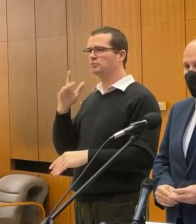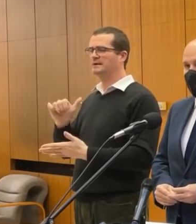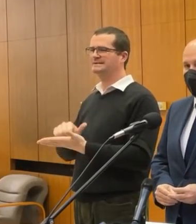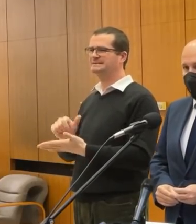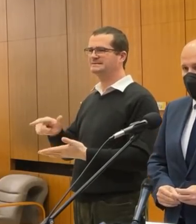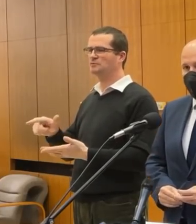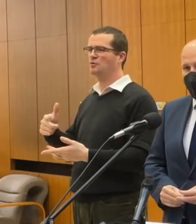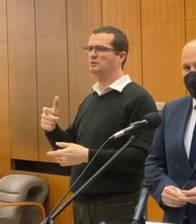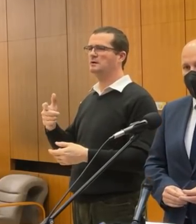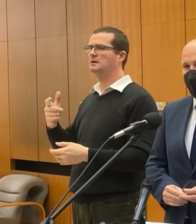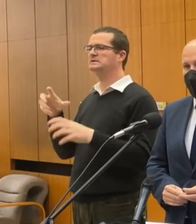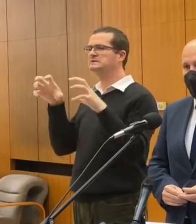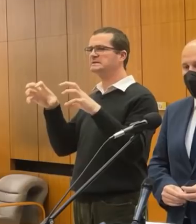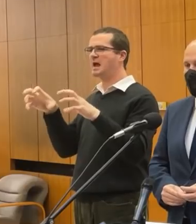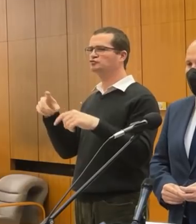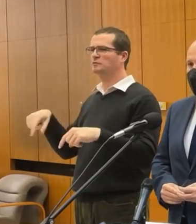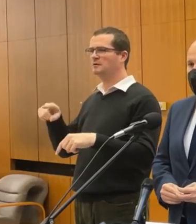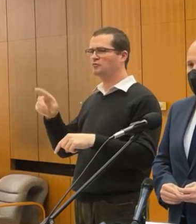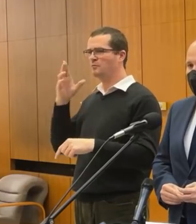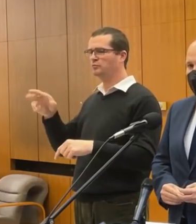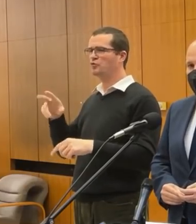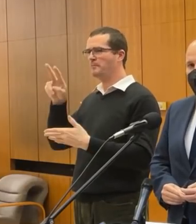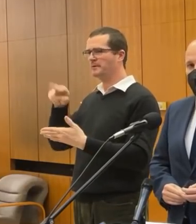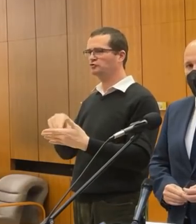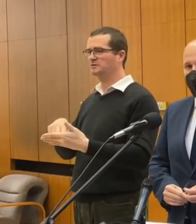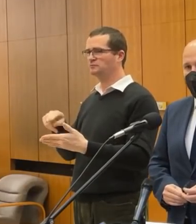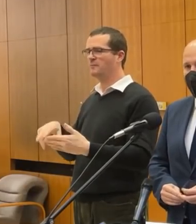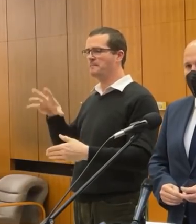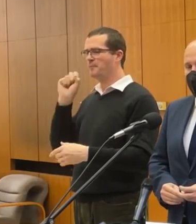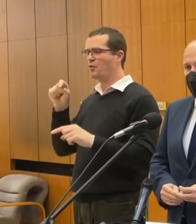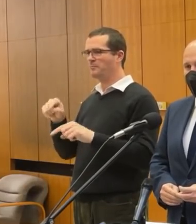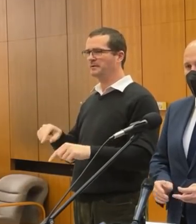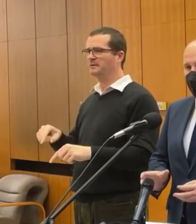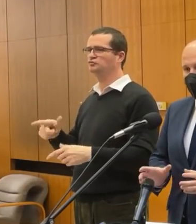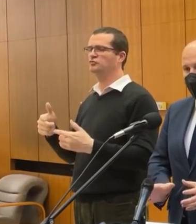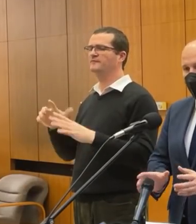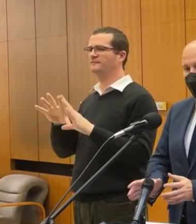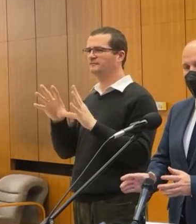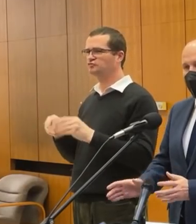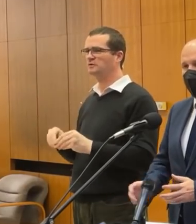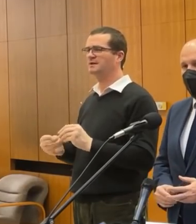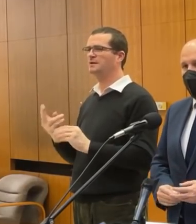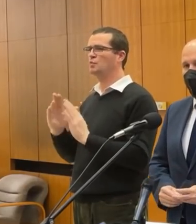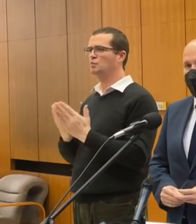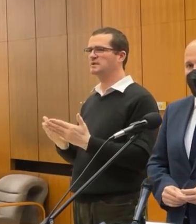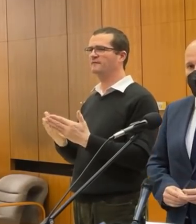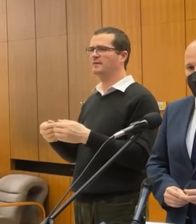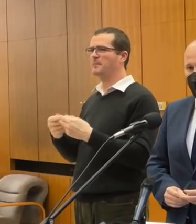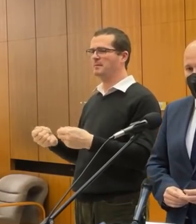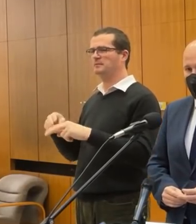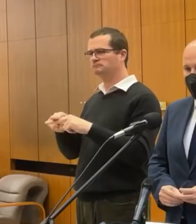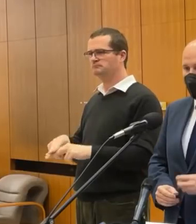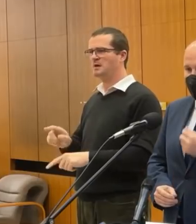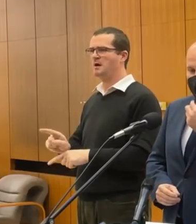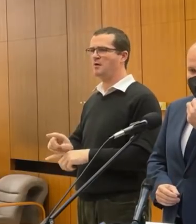určite strašiť mnohí, že tomu tak je. Po prečítaní tejto zmluvy pochopíte, že jednoducho všetky ústavné parametre sú zachované a o